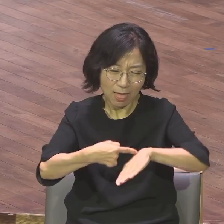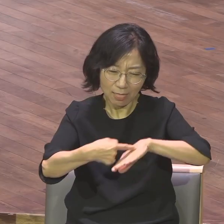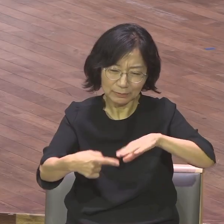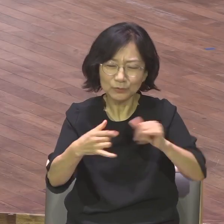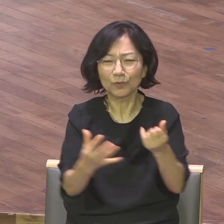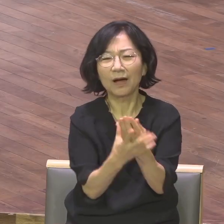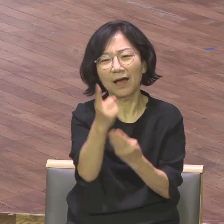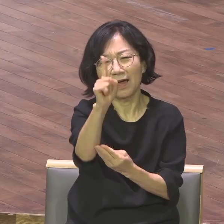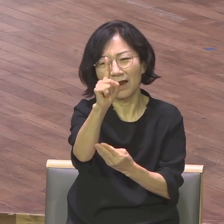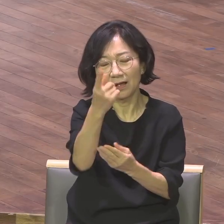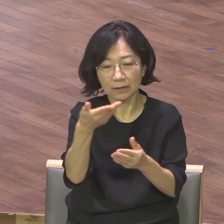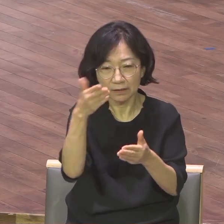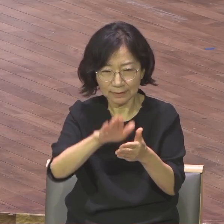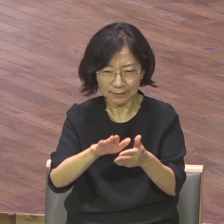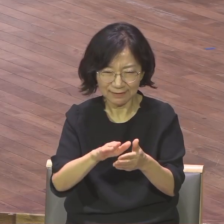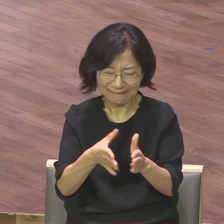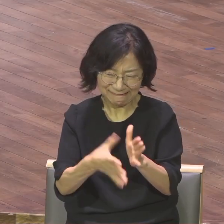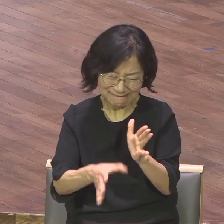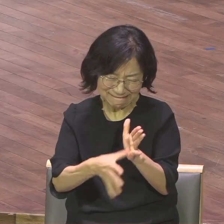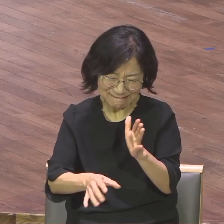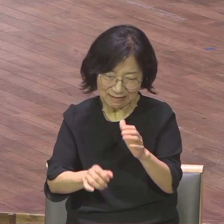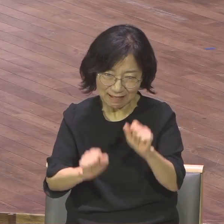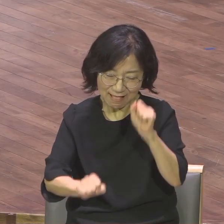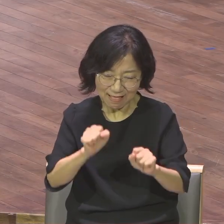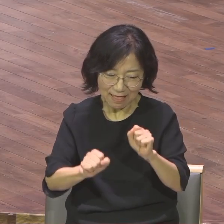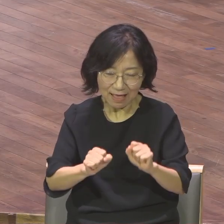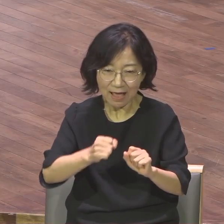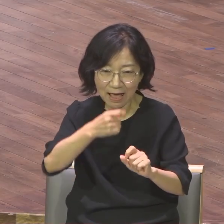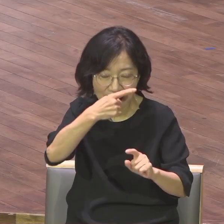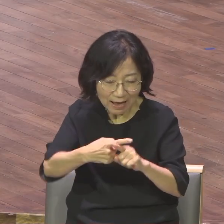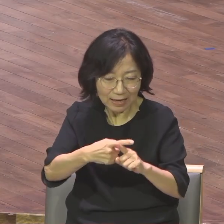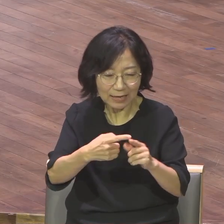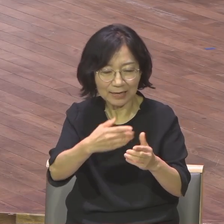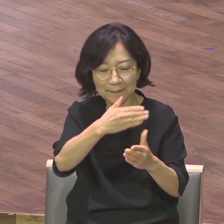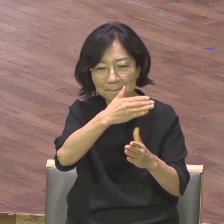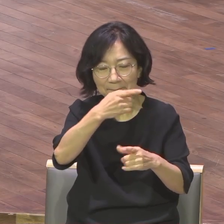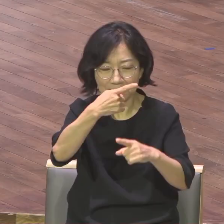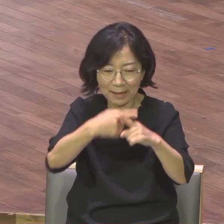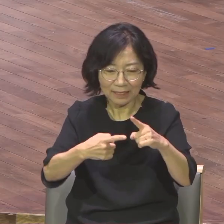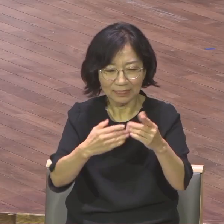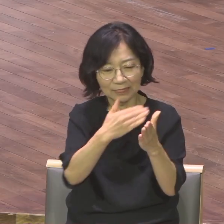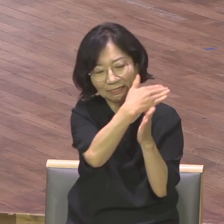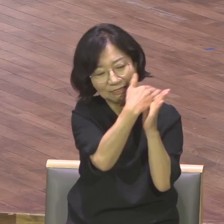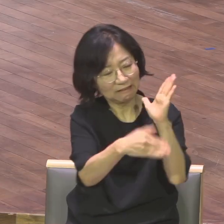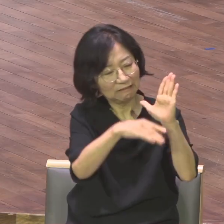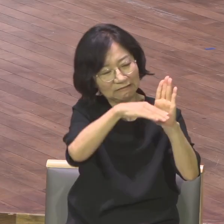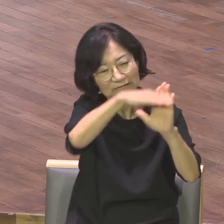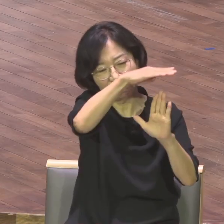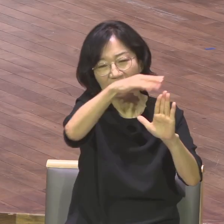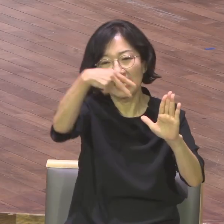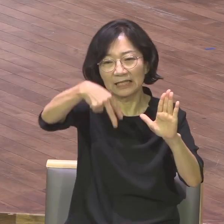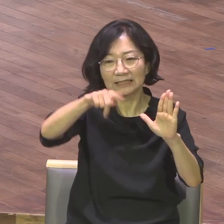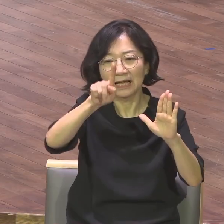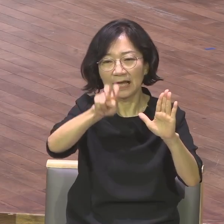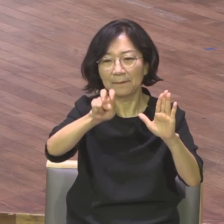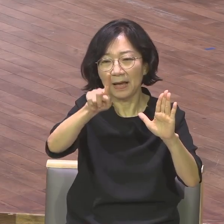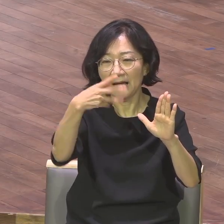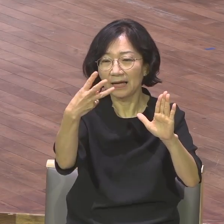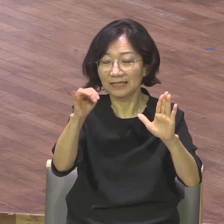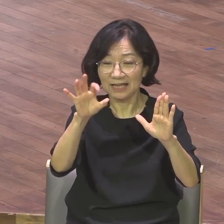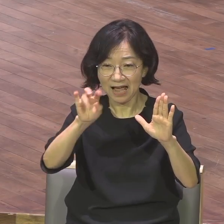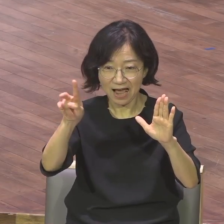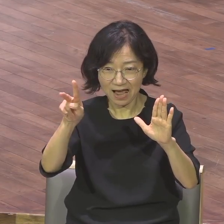나눠져 버려서 갈라졌어요. 지리적으로 북쪽에 사마리아 중심으로 열 지파가